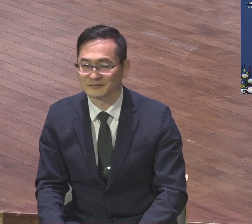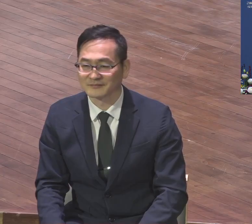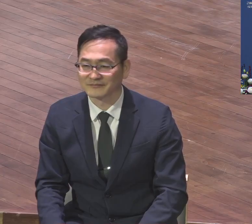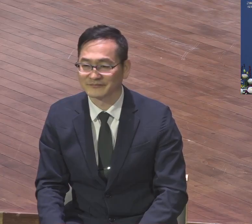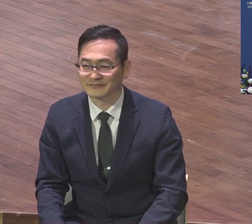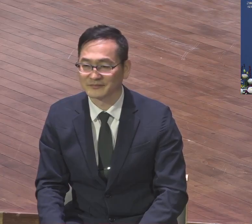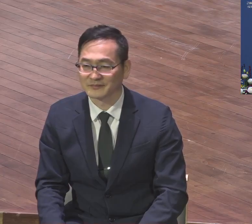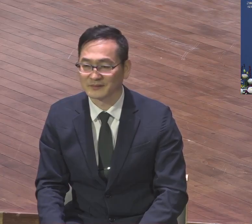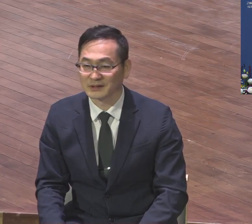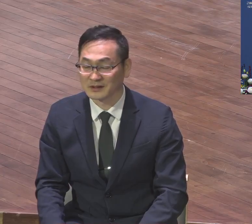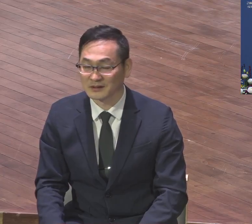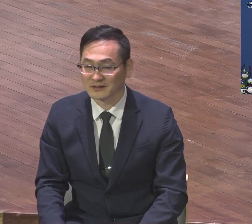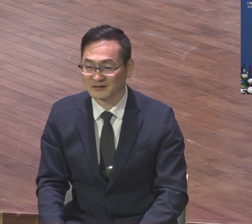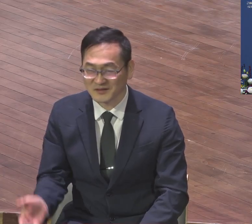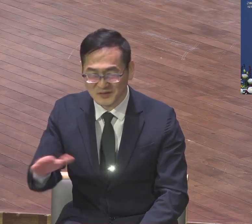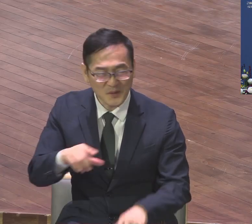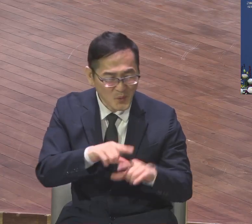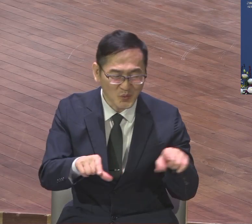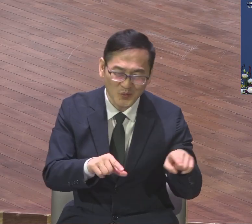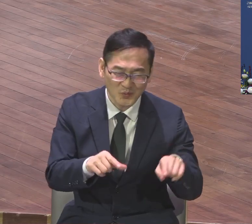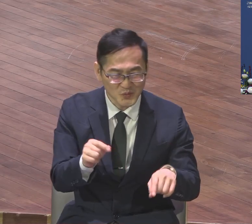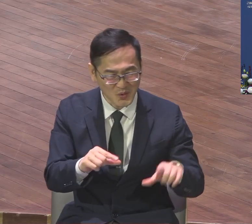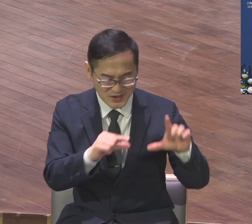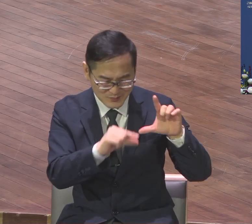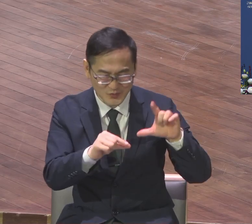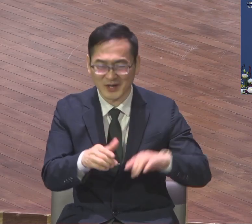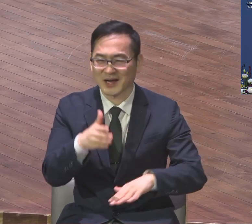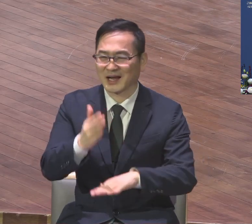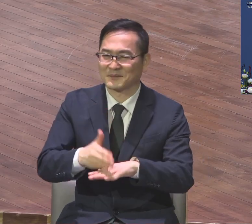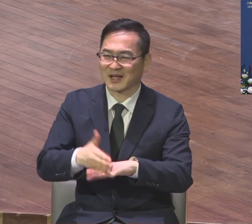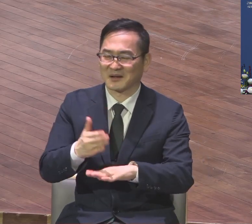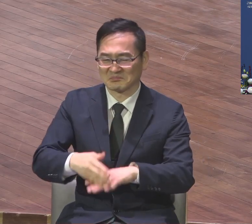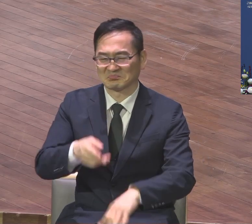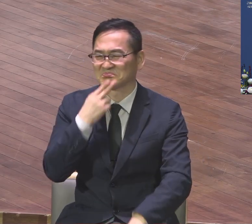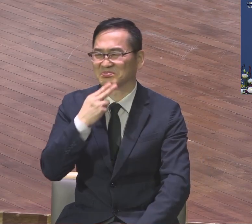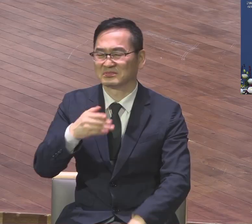또 체험하면서도 또 감사를 절대 안 하는 분도 있습니다.